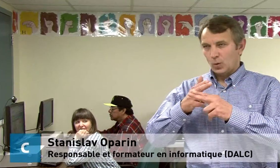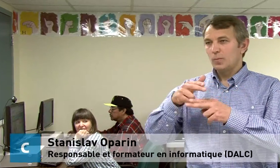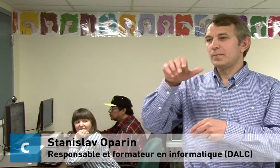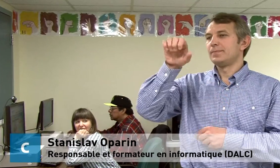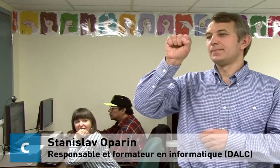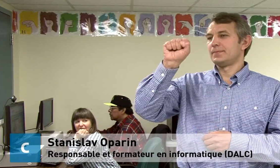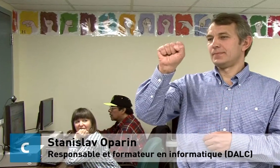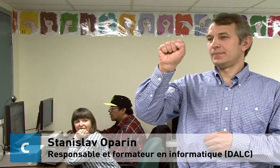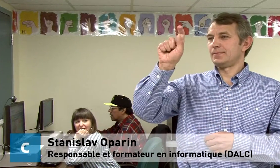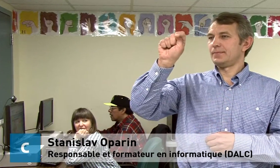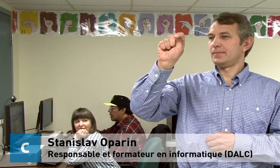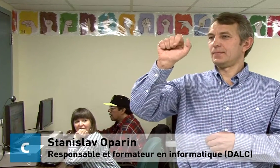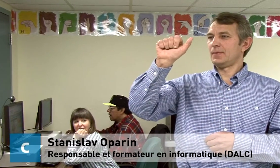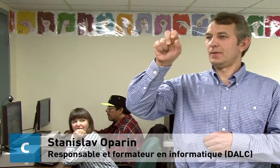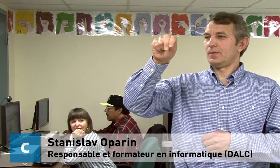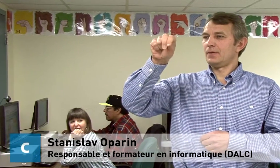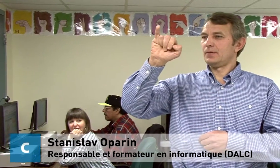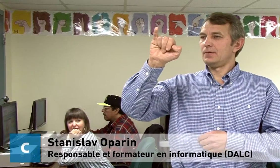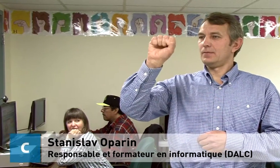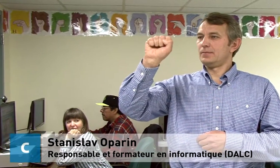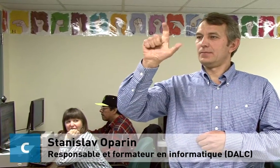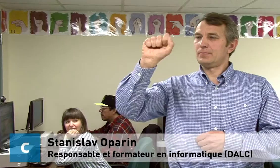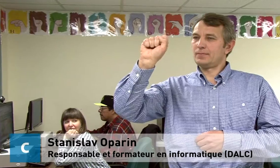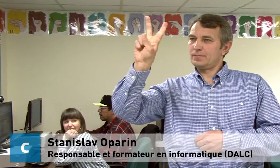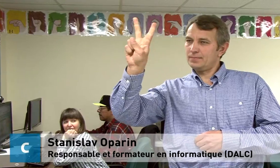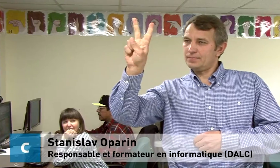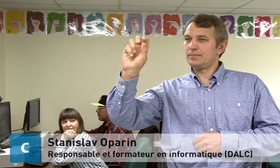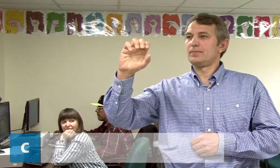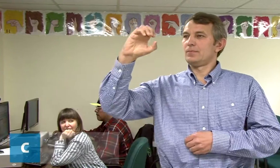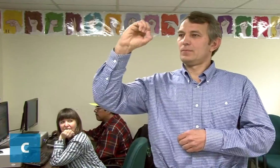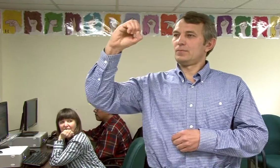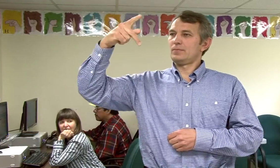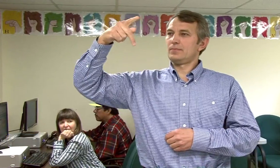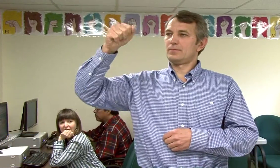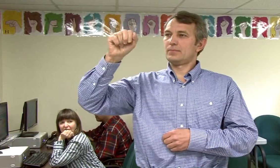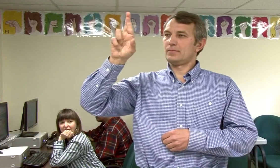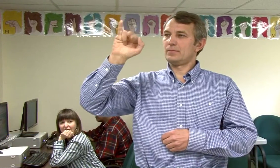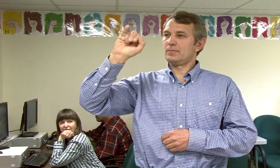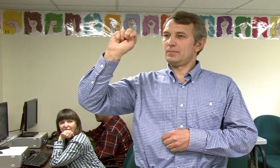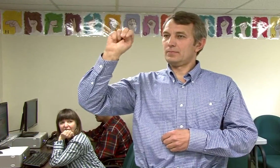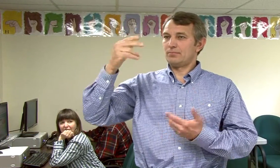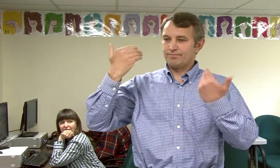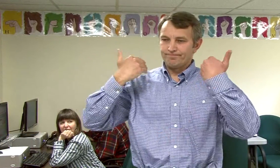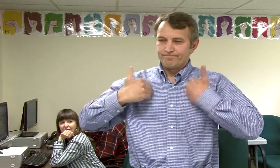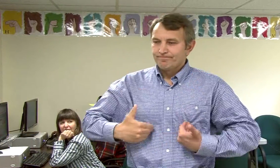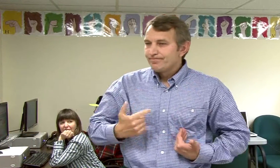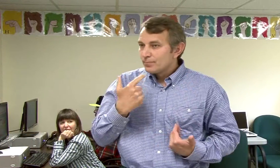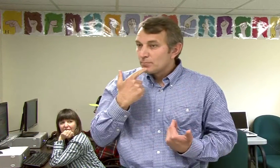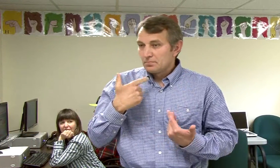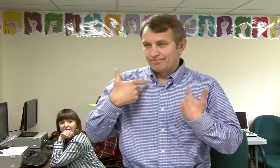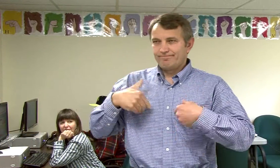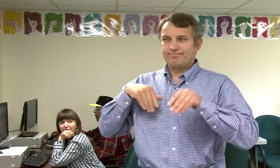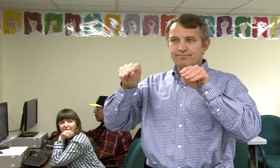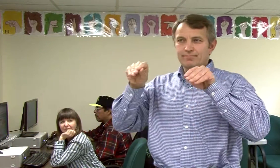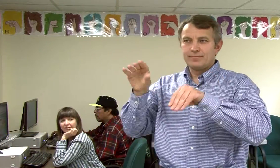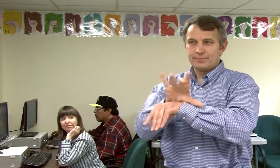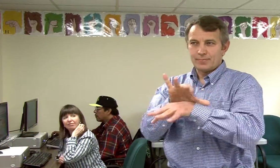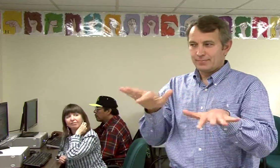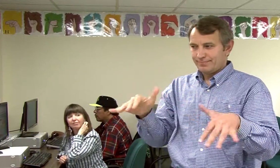Mon nom est Stanislav Auparin. Je suis formateur en informatique et responsable du bon fonctionnement de l'équipement informatique ainsi que de